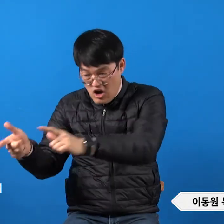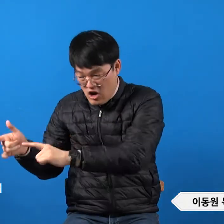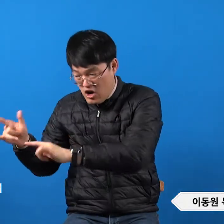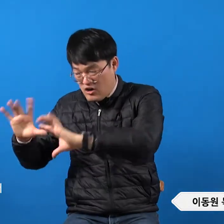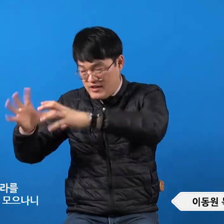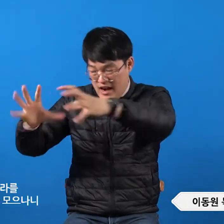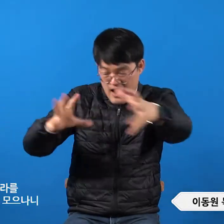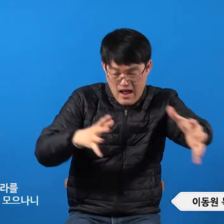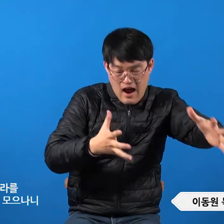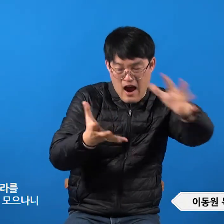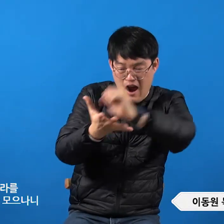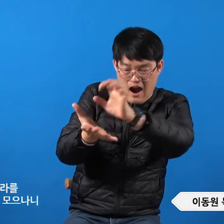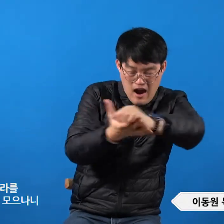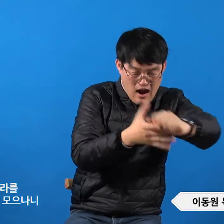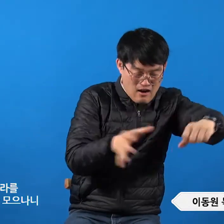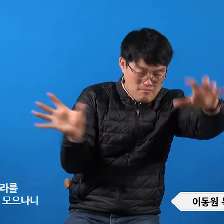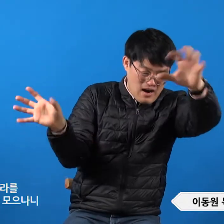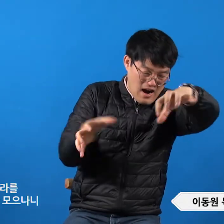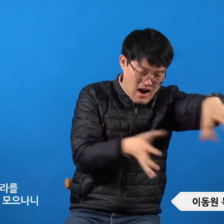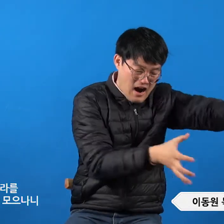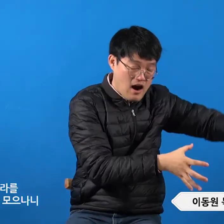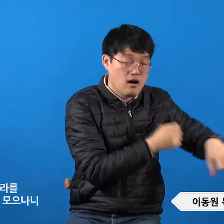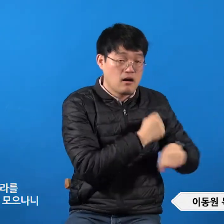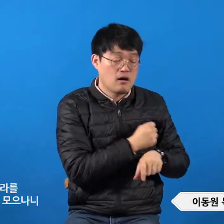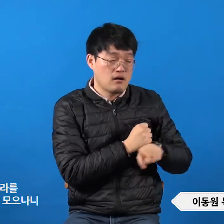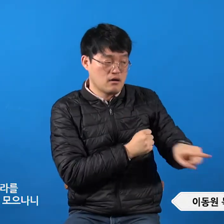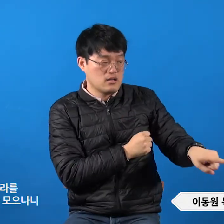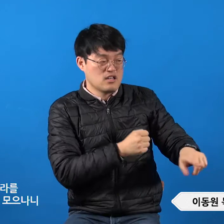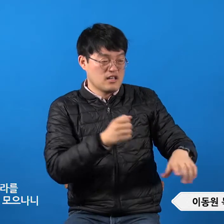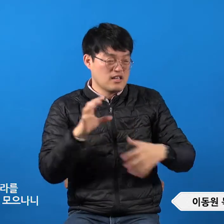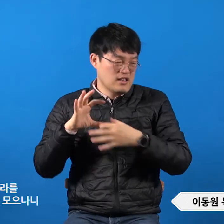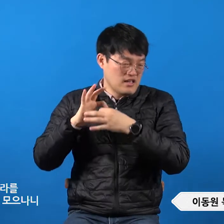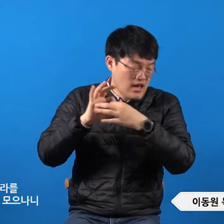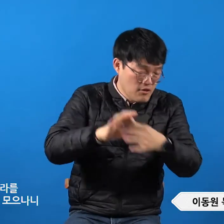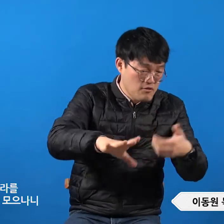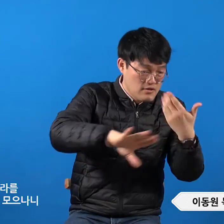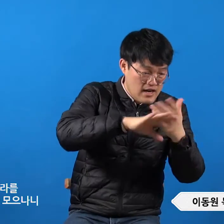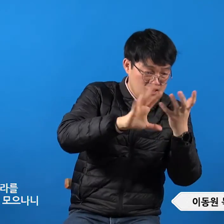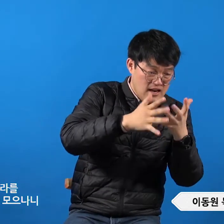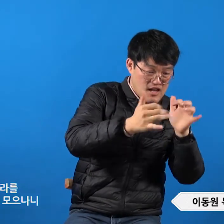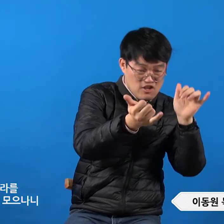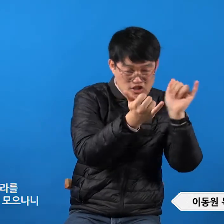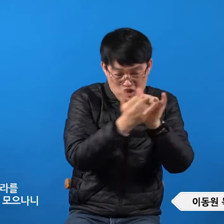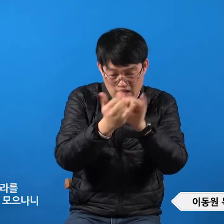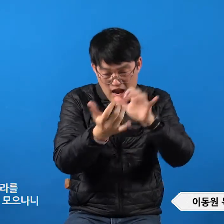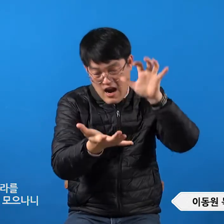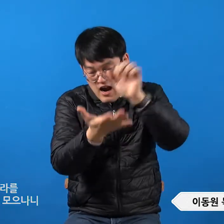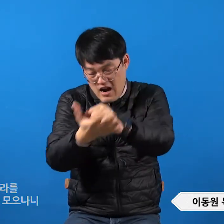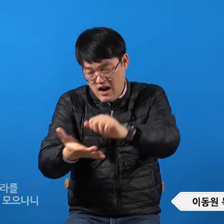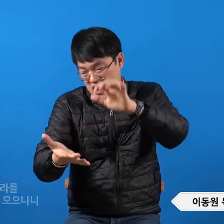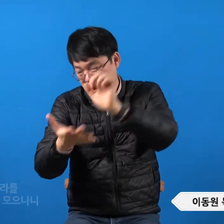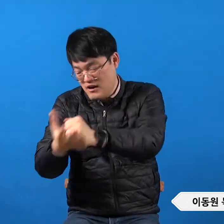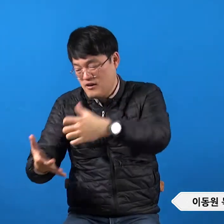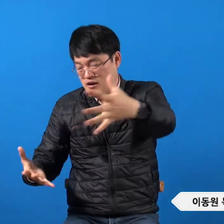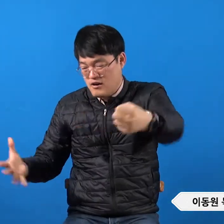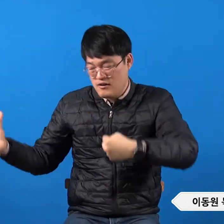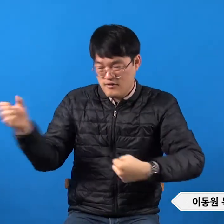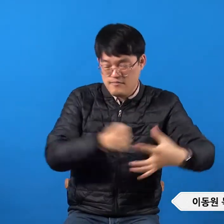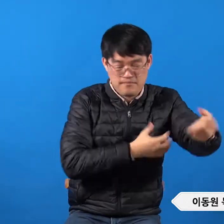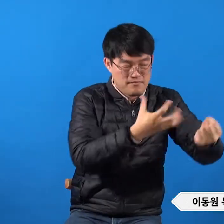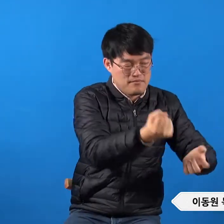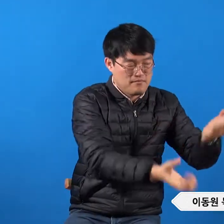나라를 모으며 여러 백성을 모으나니 끊임없이 나라들을 침략하고